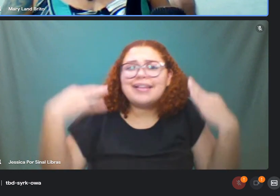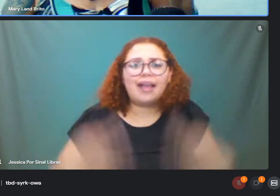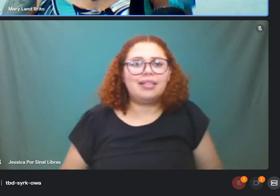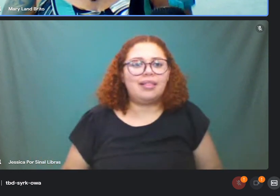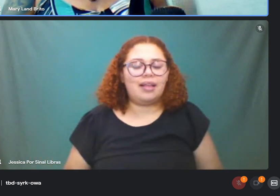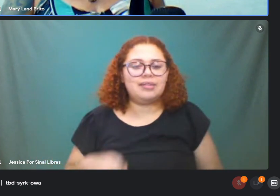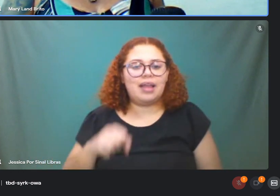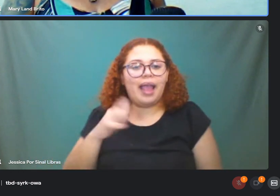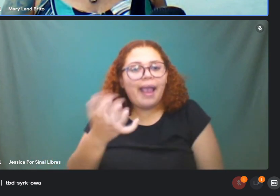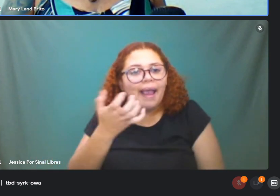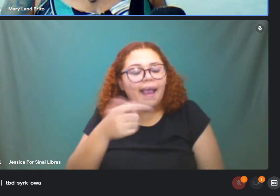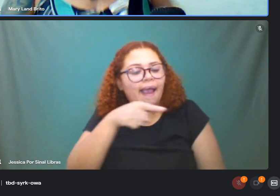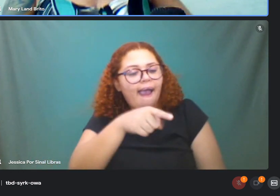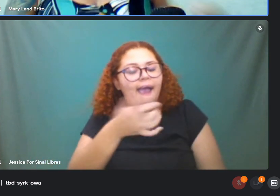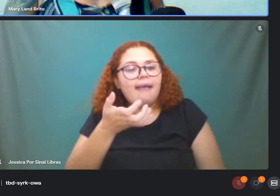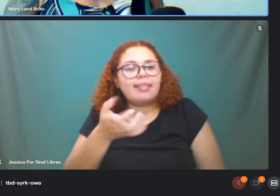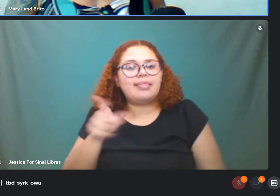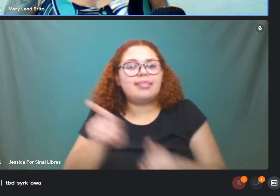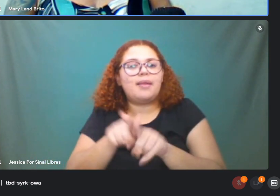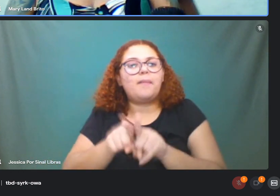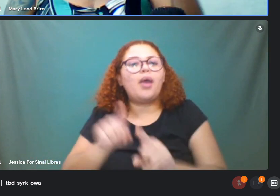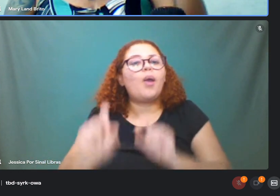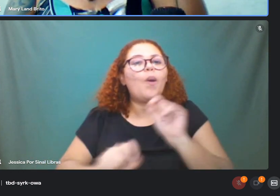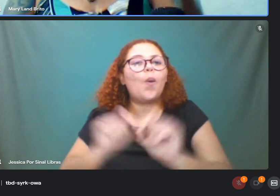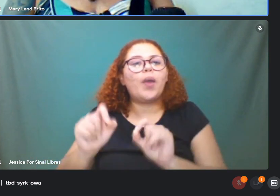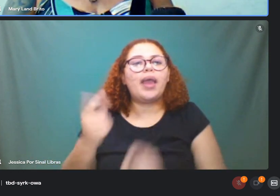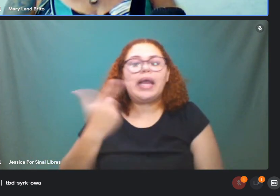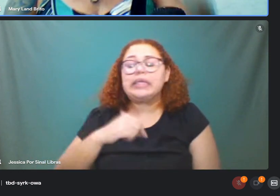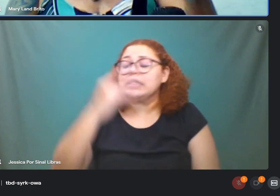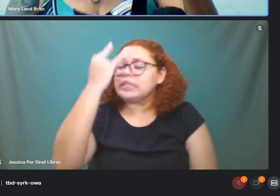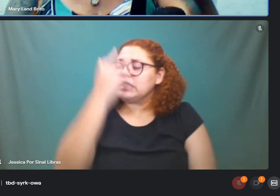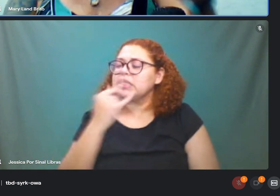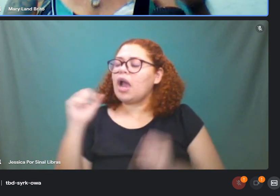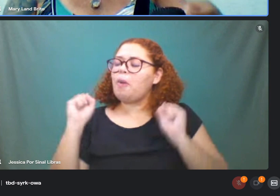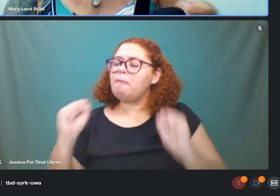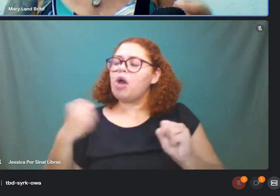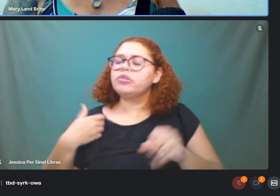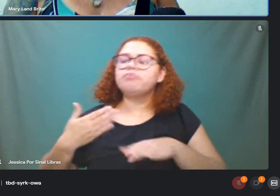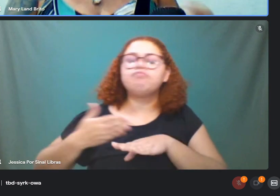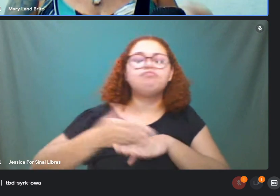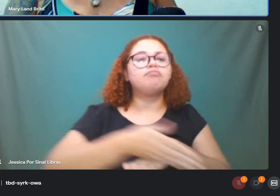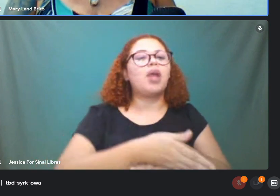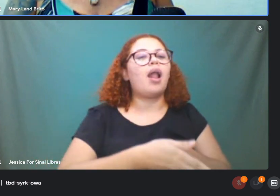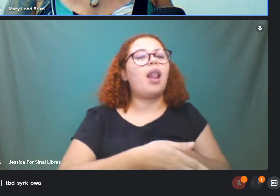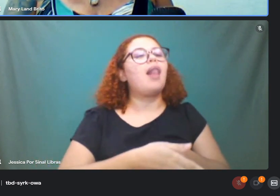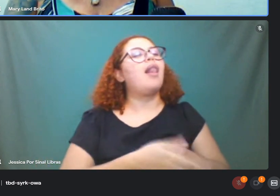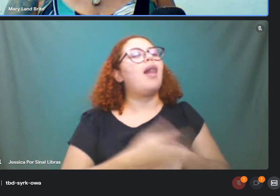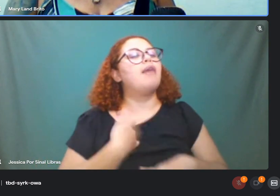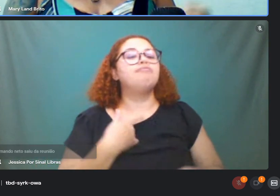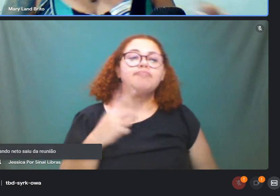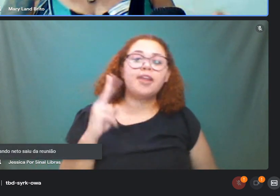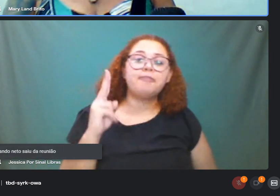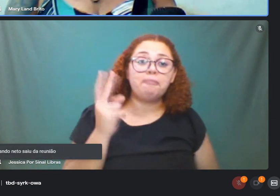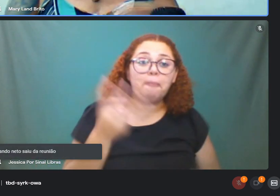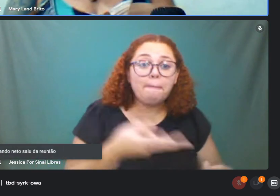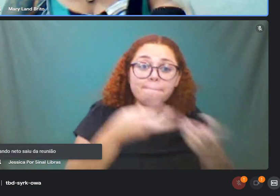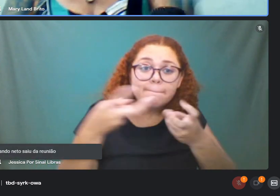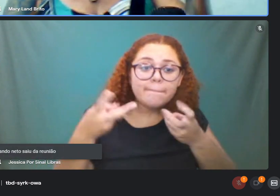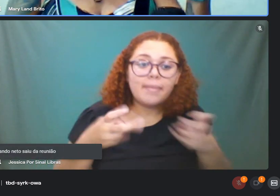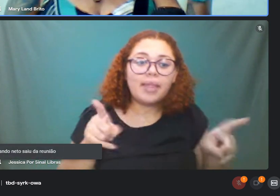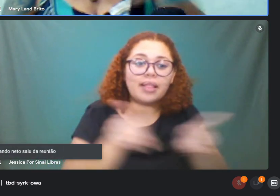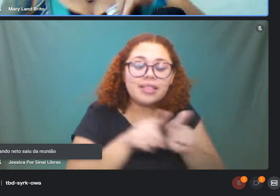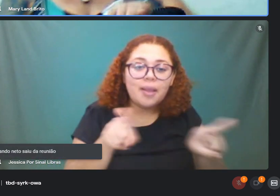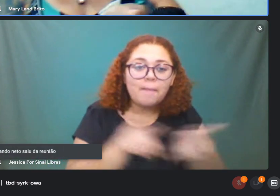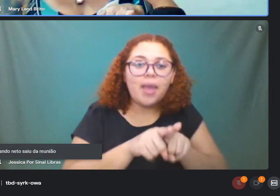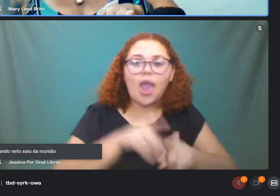ela quer também que quem não é vidente possa ir lá e possa sair de lá comentando a exposição que ela fez, dizendo qual obra